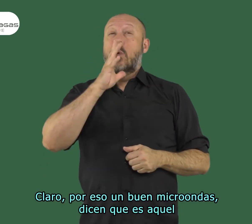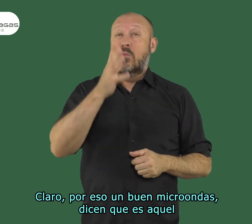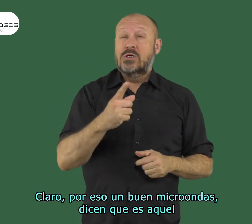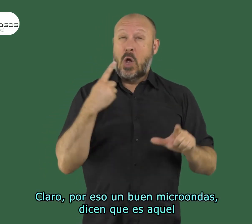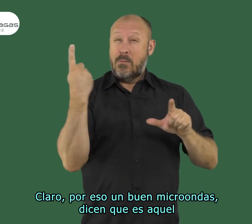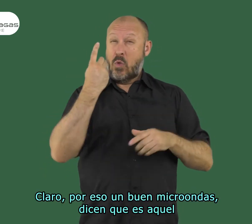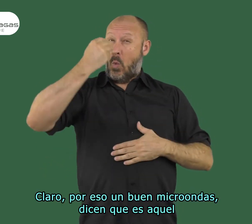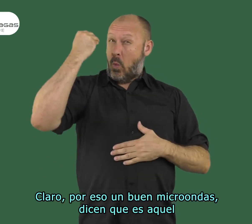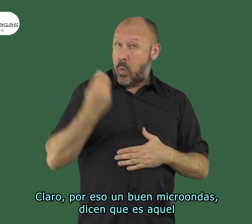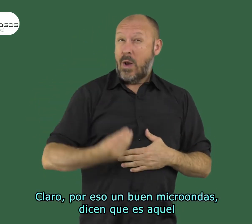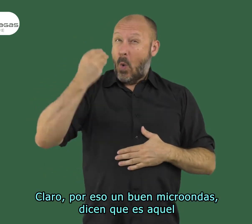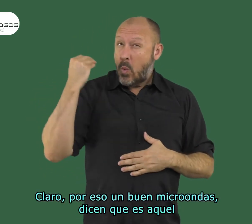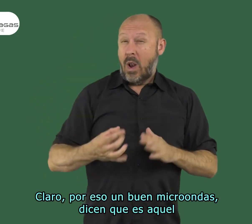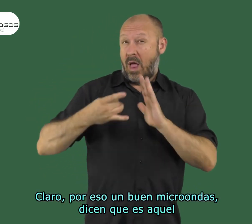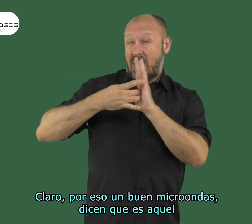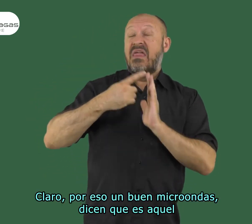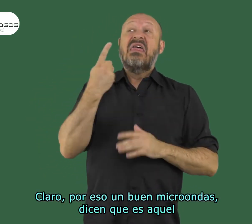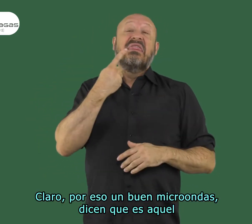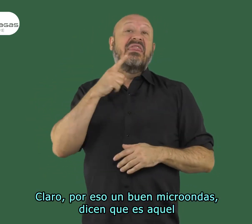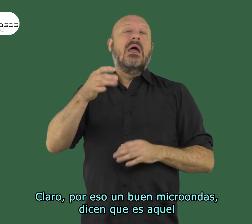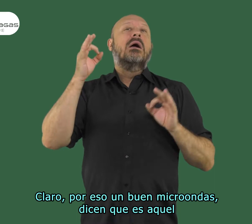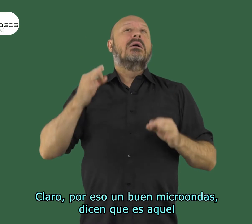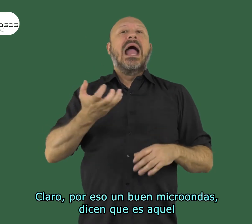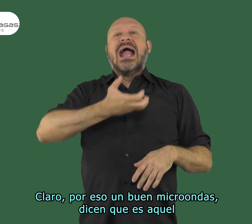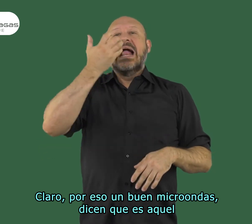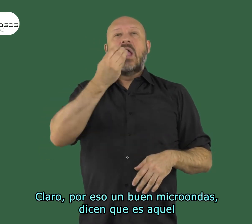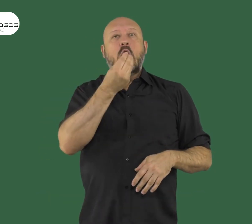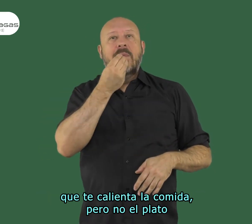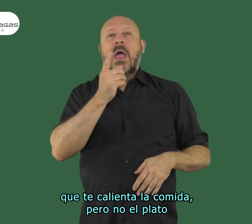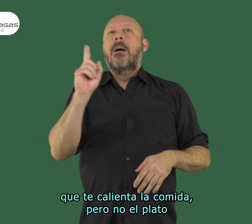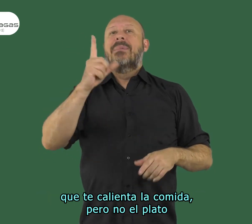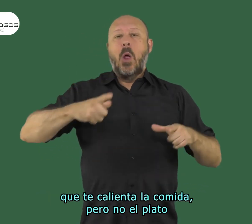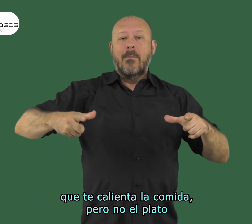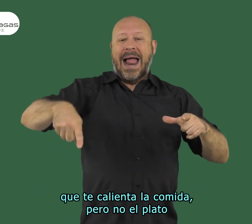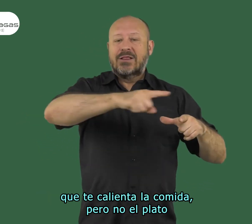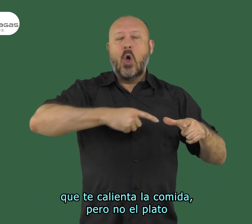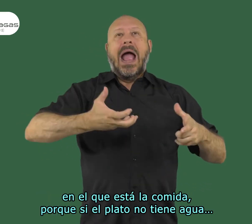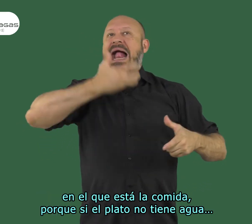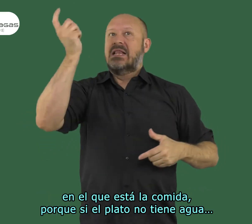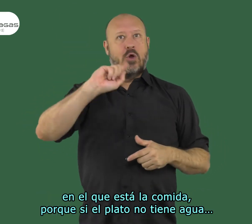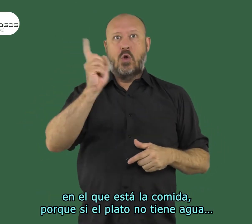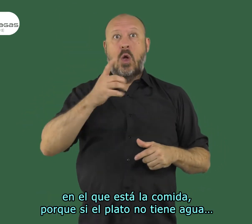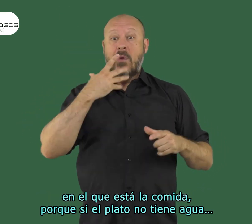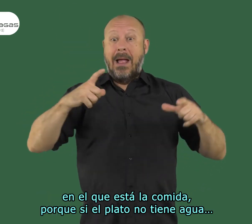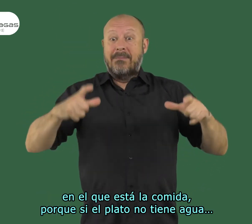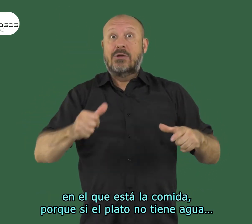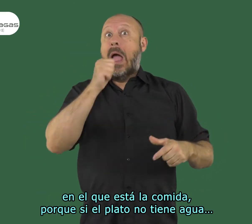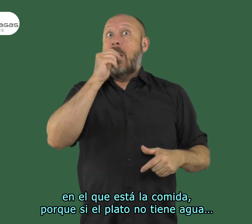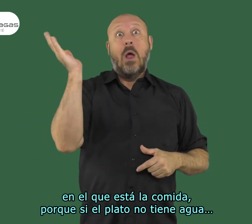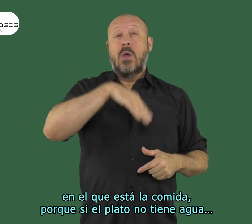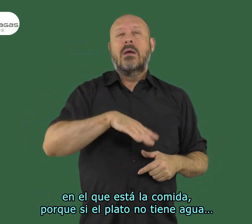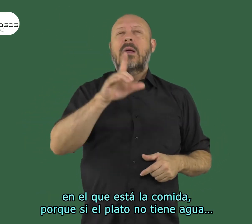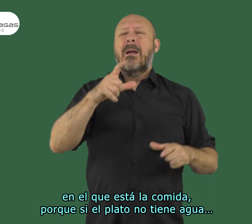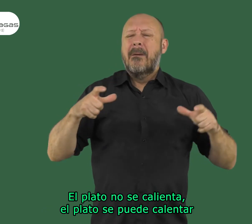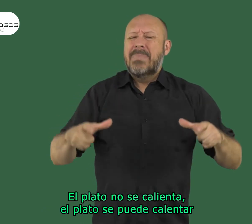partes. Claro, y por eso un buen microondas en realidad dicen que es aquel que te calienta la comida, pero no el plato en el que está la comida, porque si el